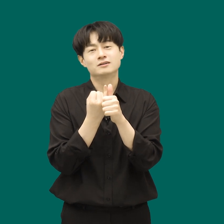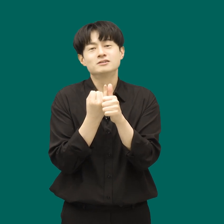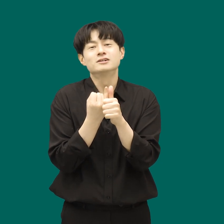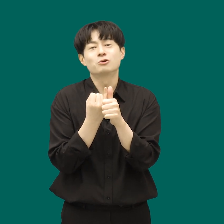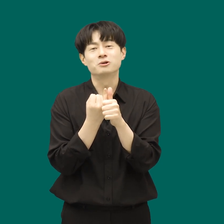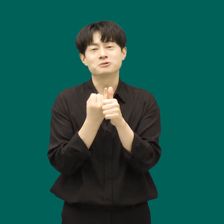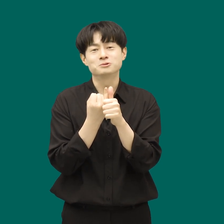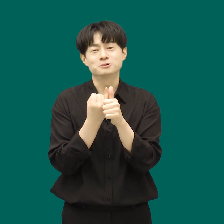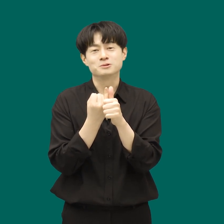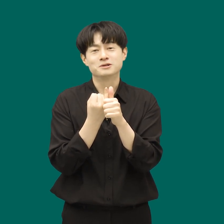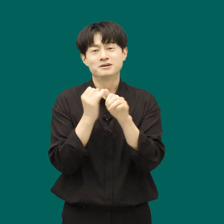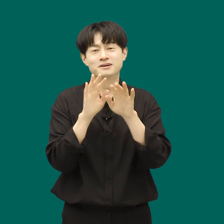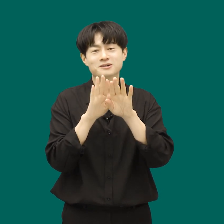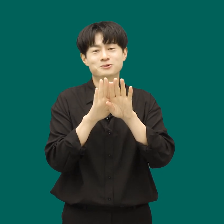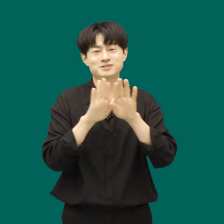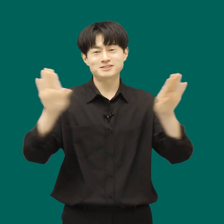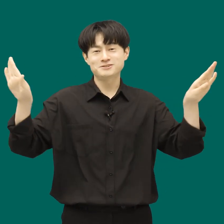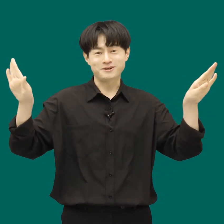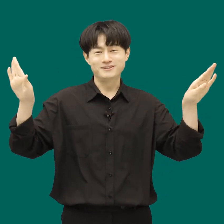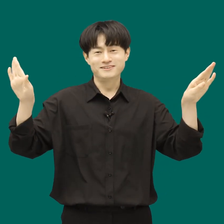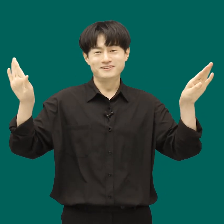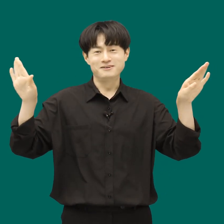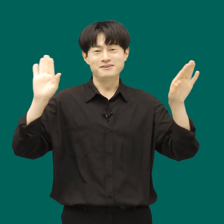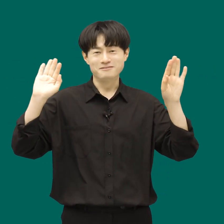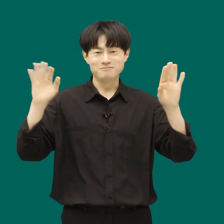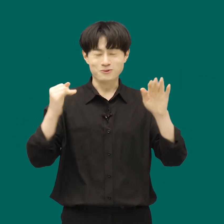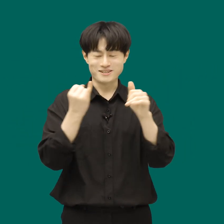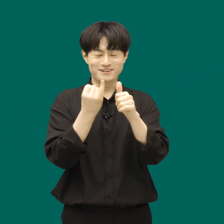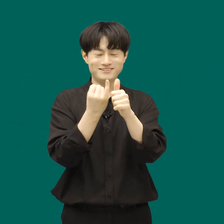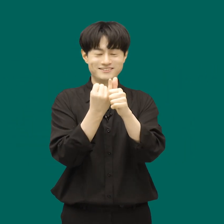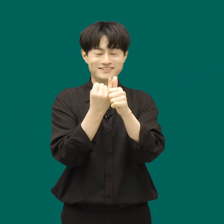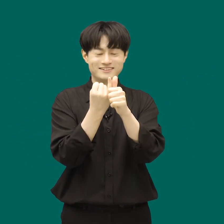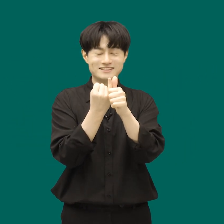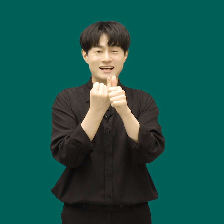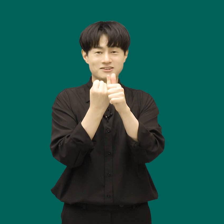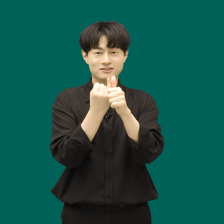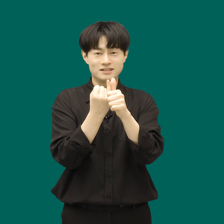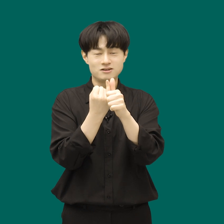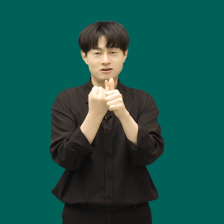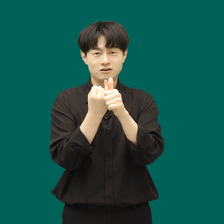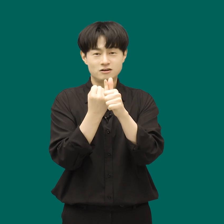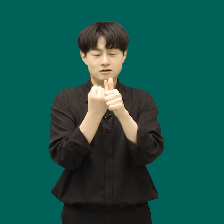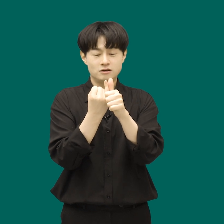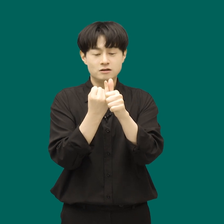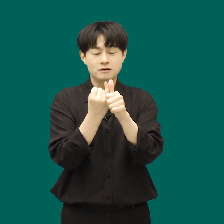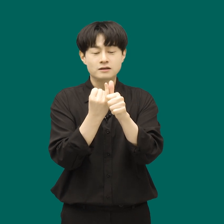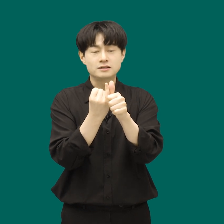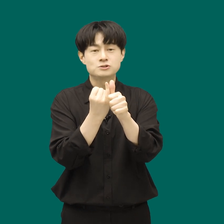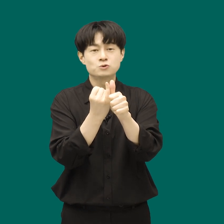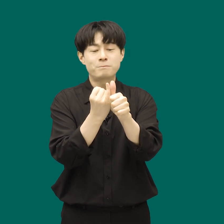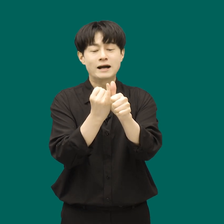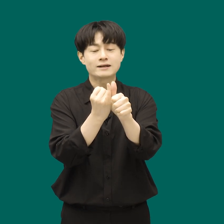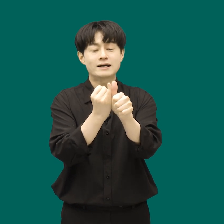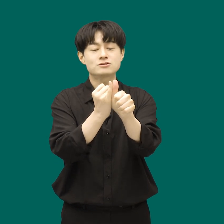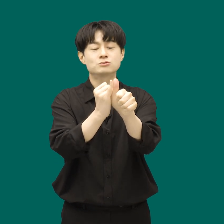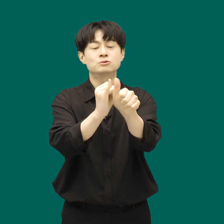등을 돌리고 서로 찢어져요. 보세요. 자, 여기에서 이쪽